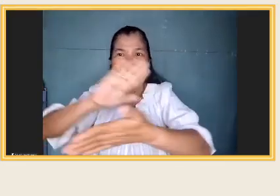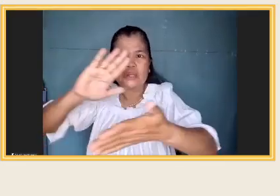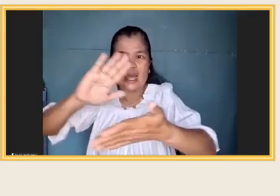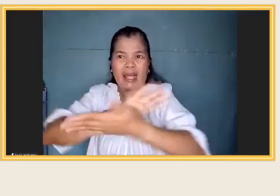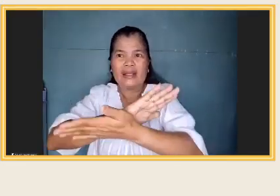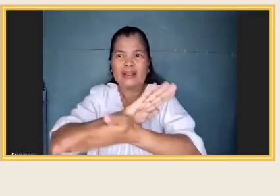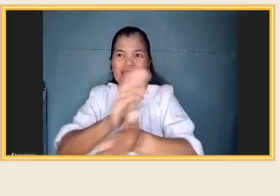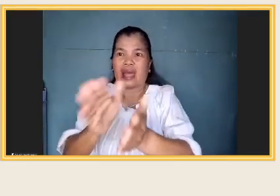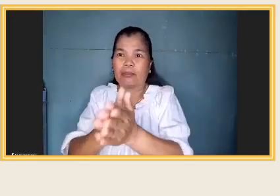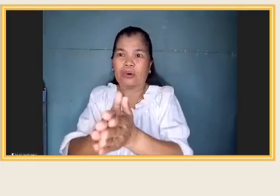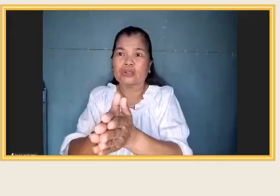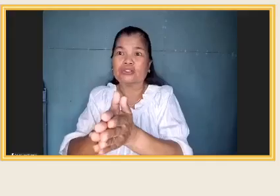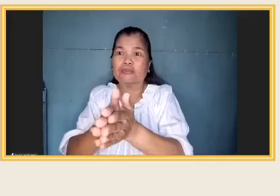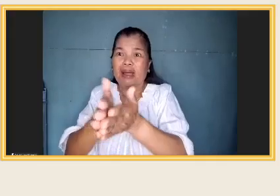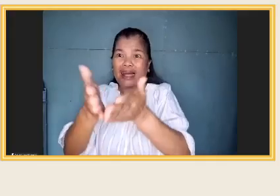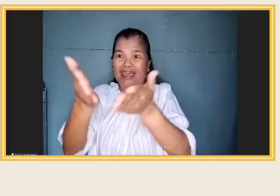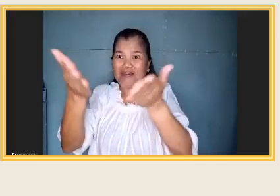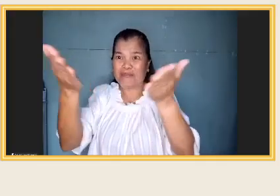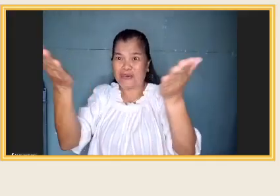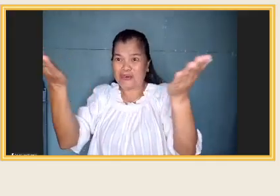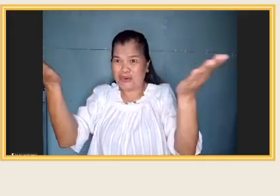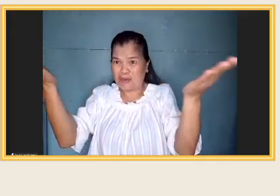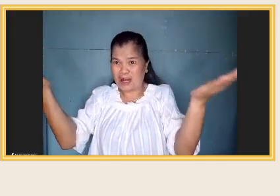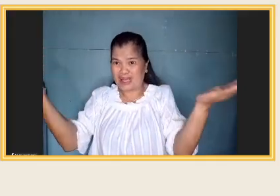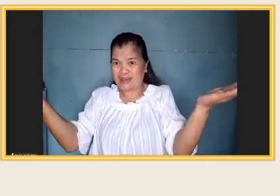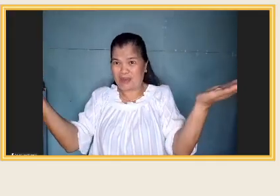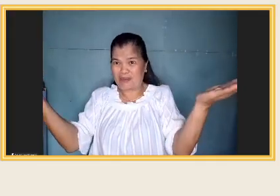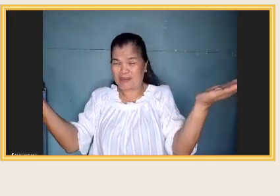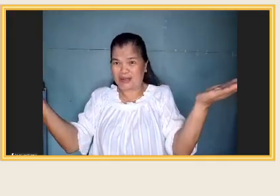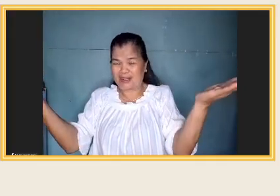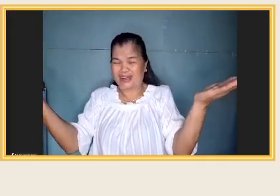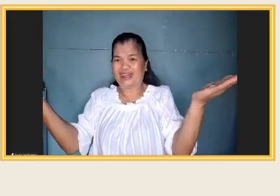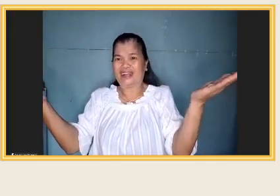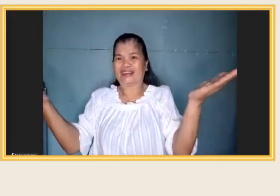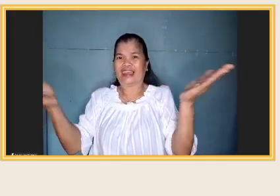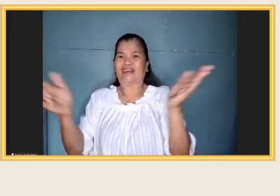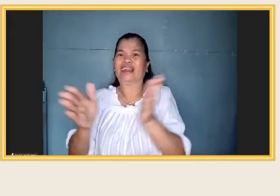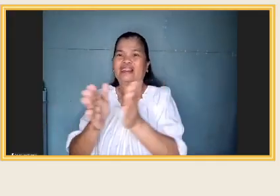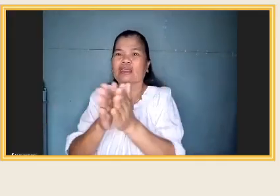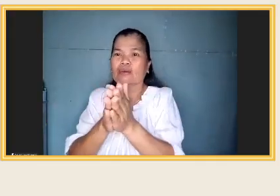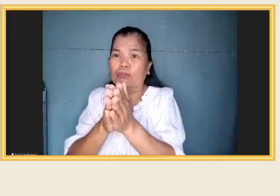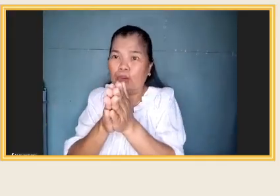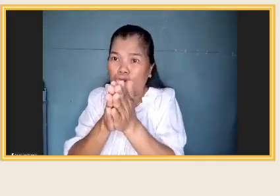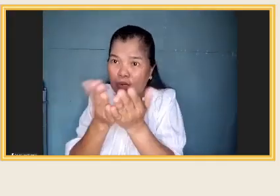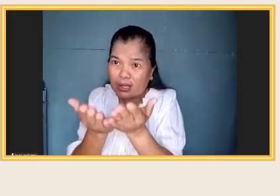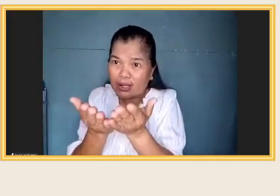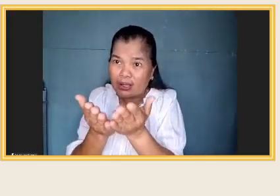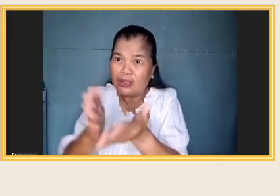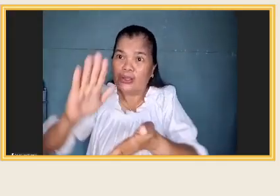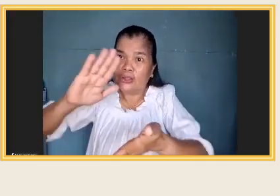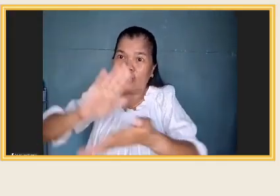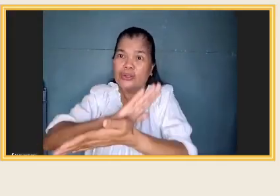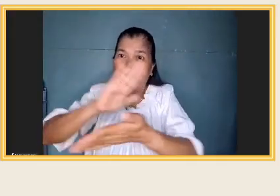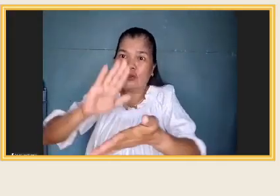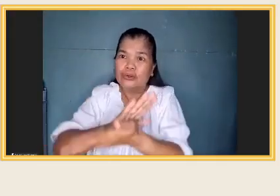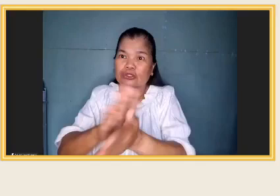paper muna, tapos malaking malaking paper. Okay, ulit. Book,